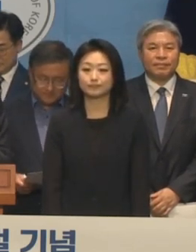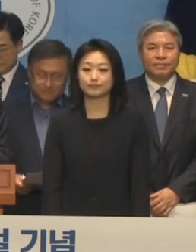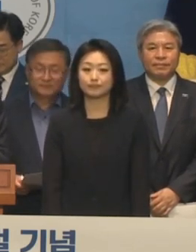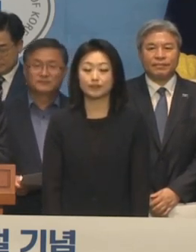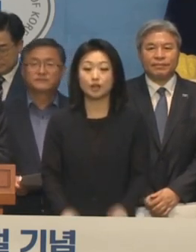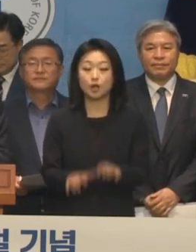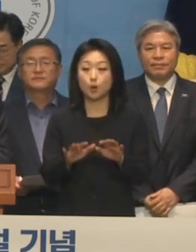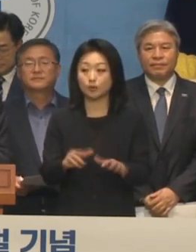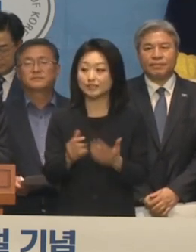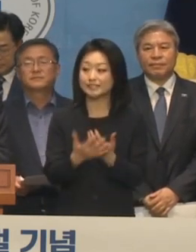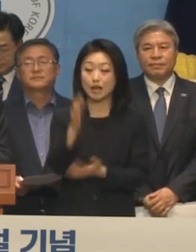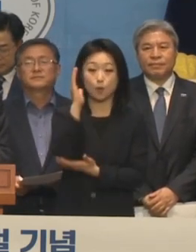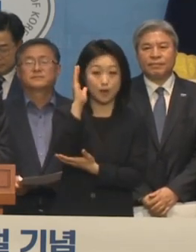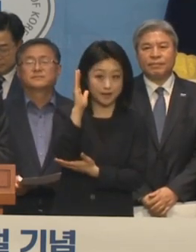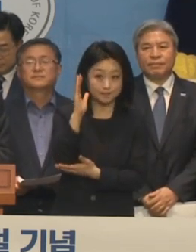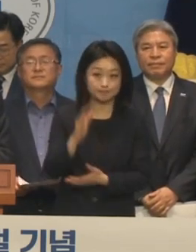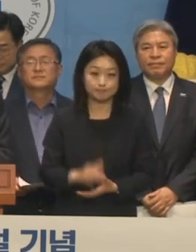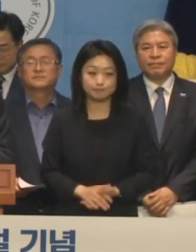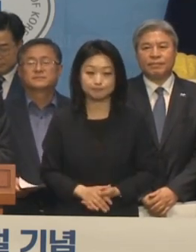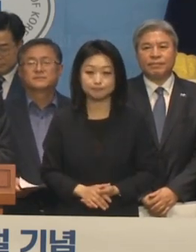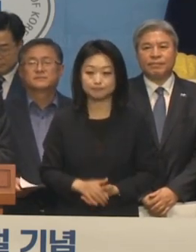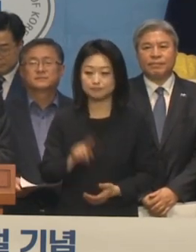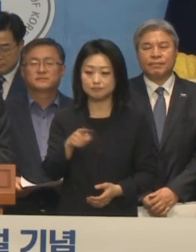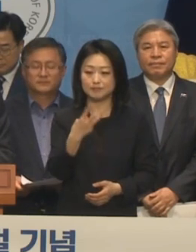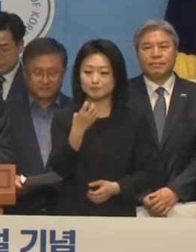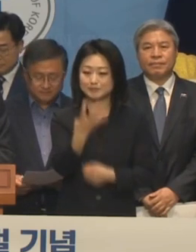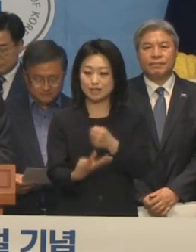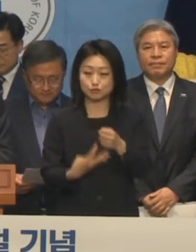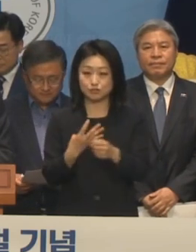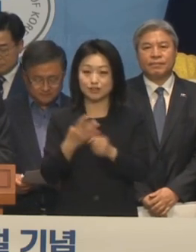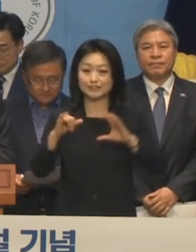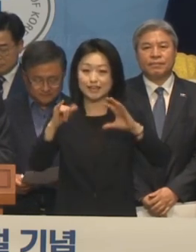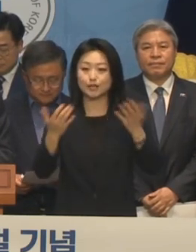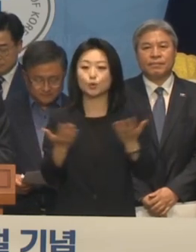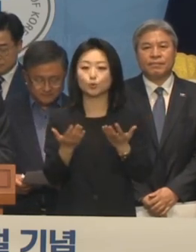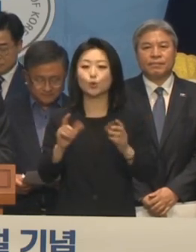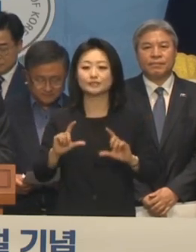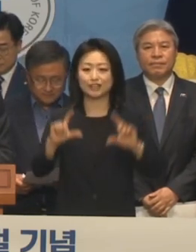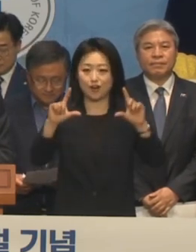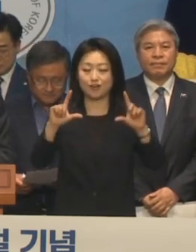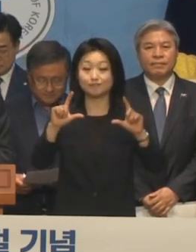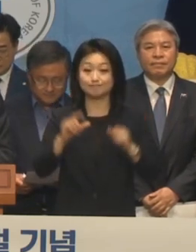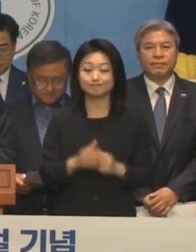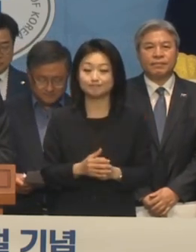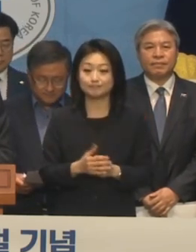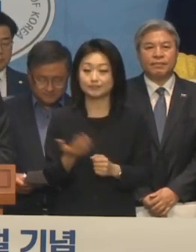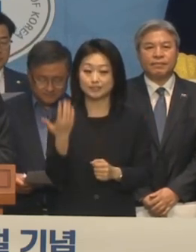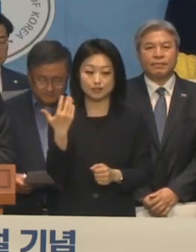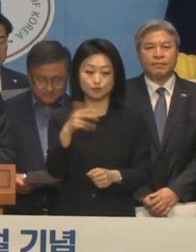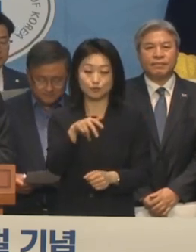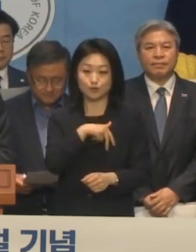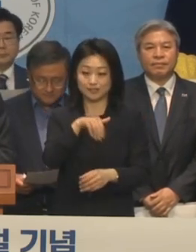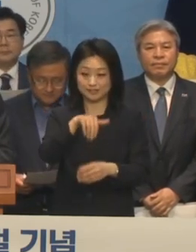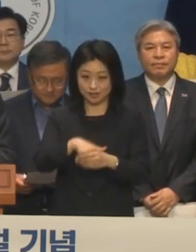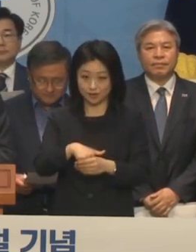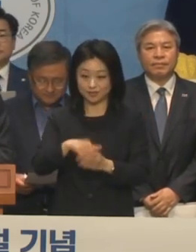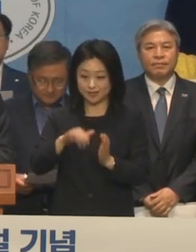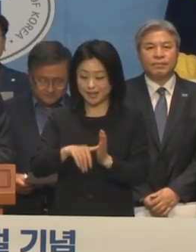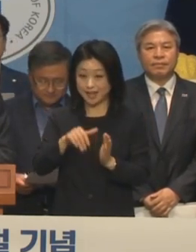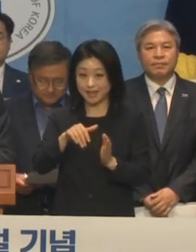네, 오늘 기자회견은 제134주년 세계 노동절을 맞이해서 지난 총선에서 확인된 민심을